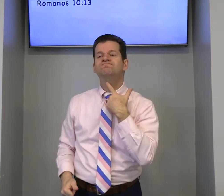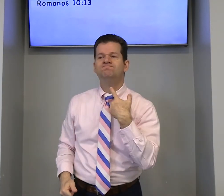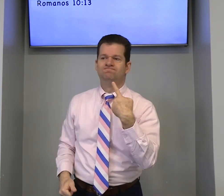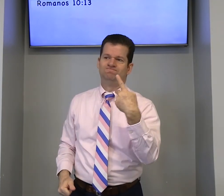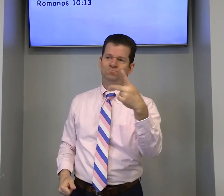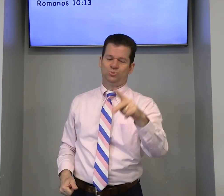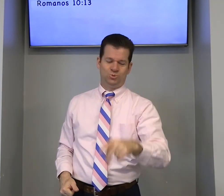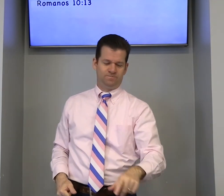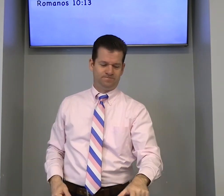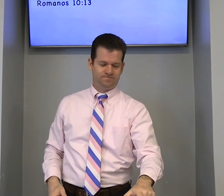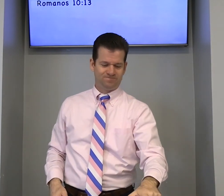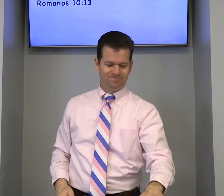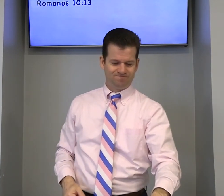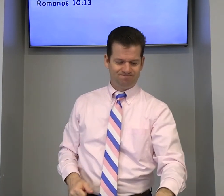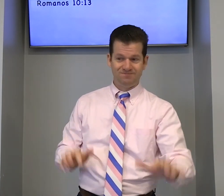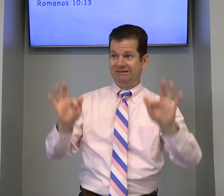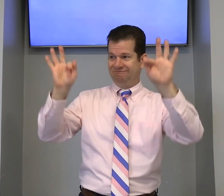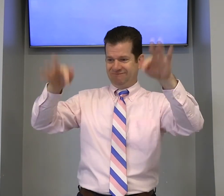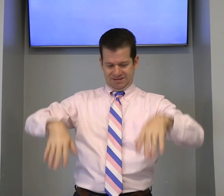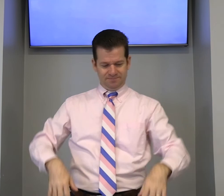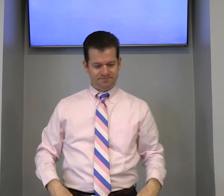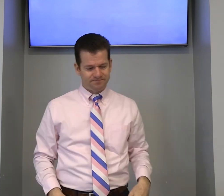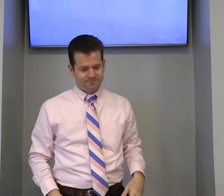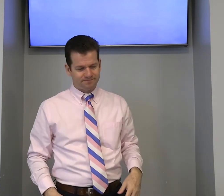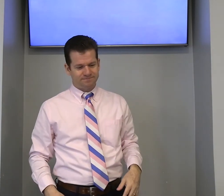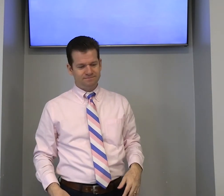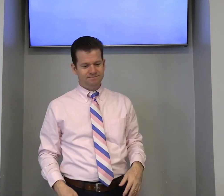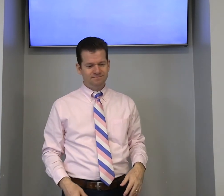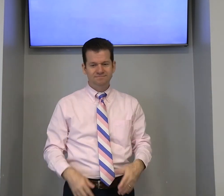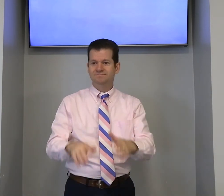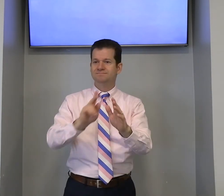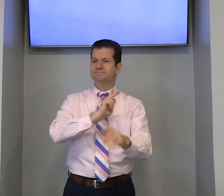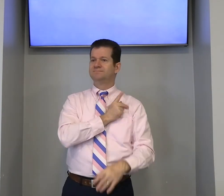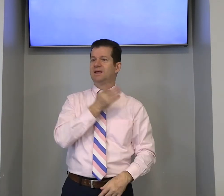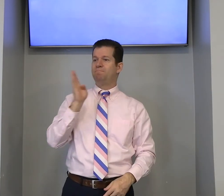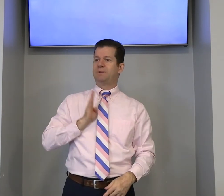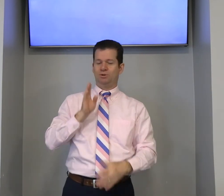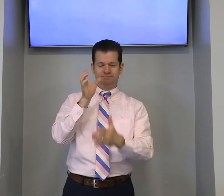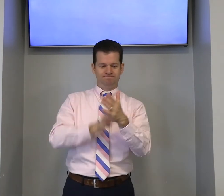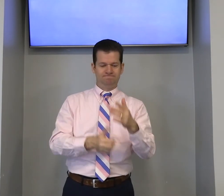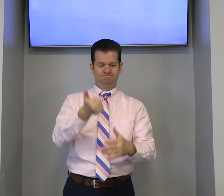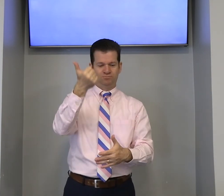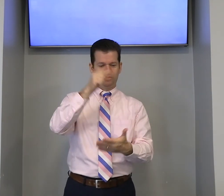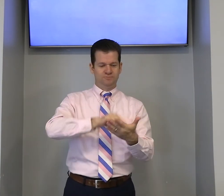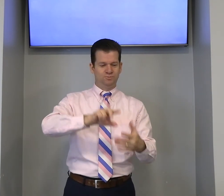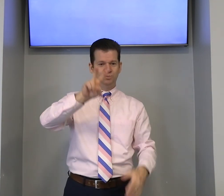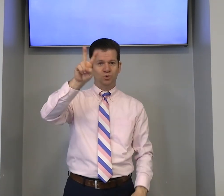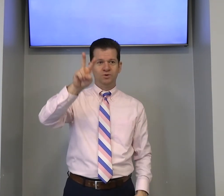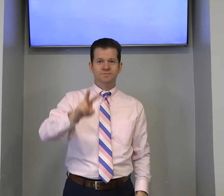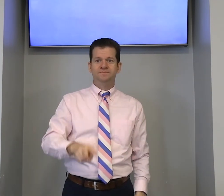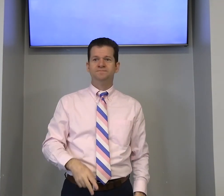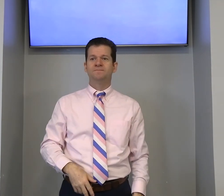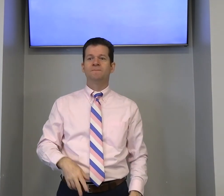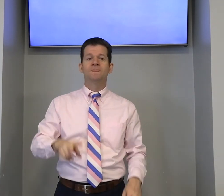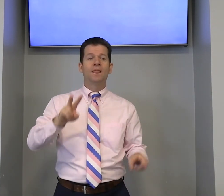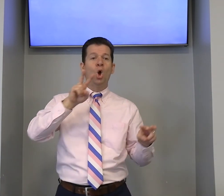não força ninguém, a vontade é sua. Você precisa escolher. Hebreus 12, capítulo